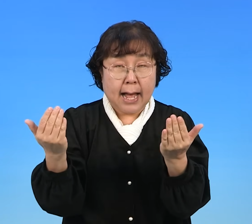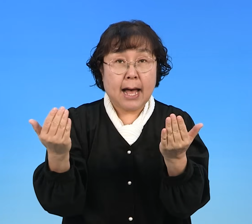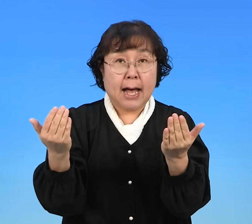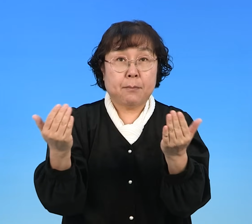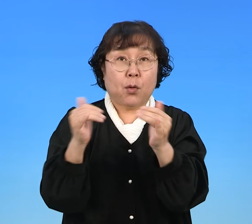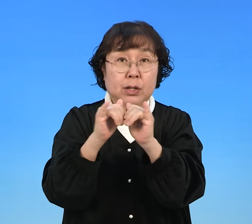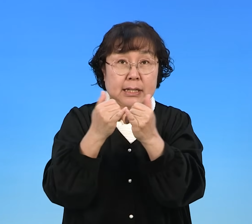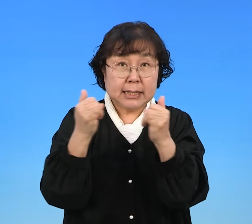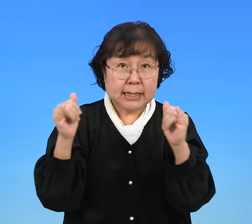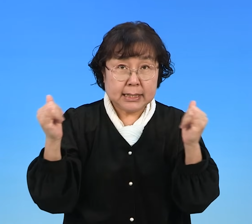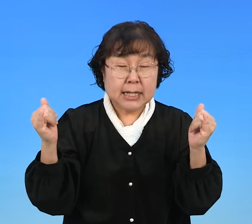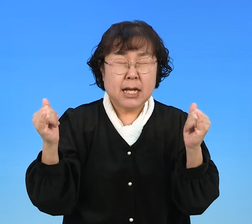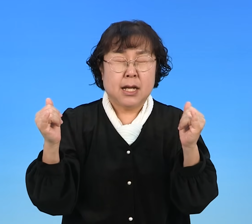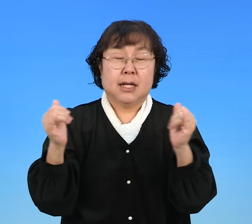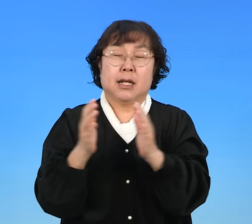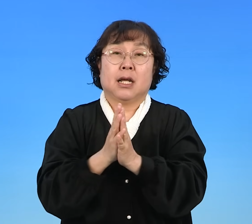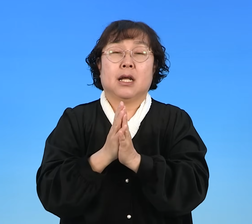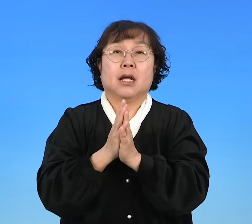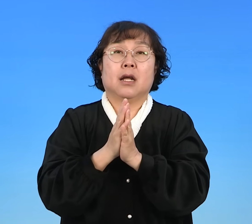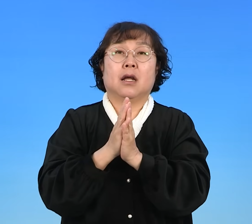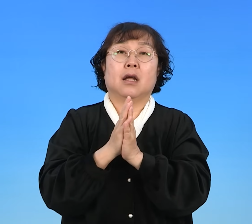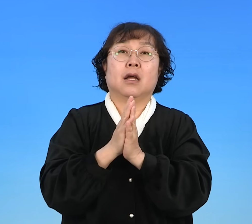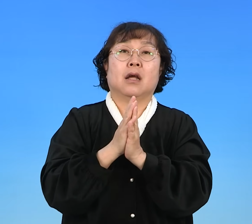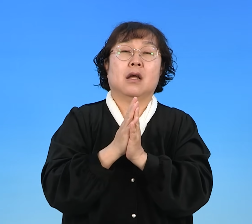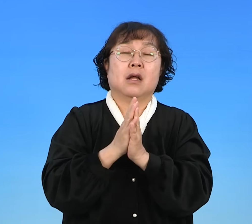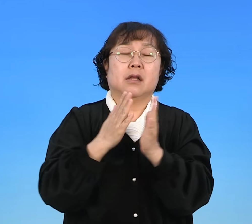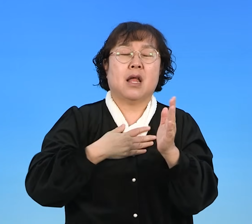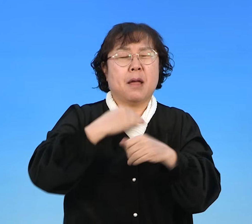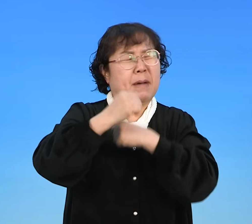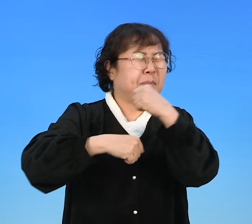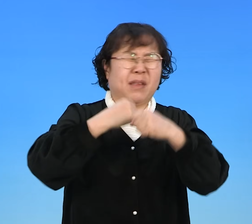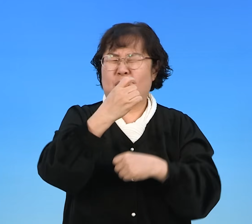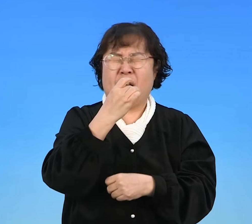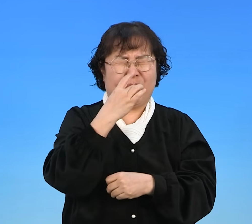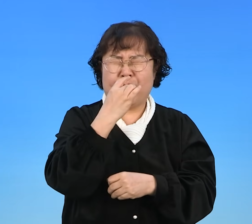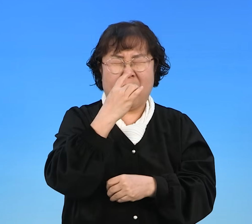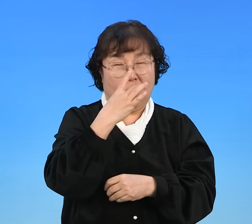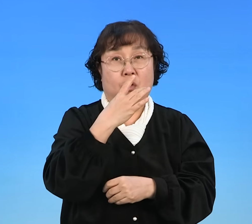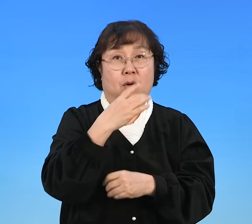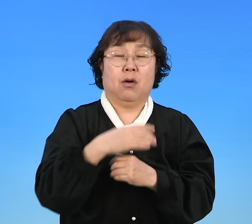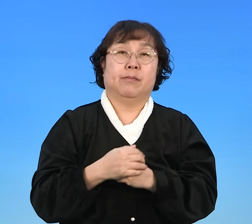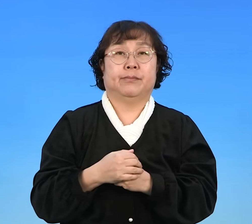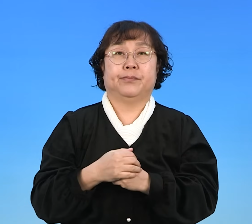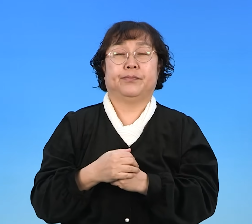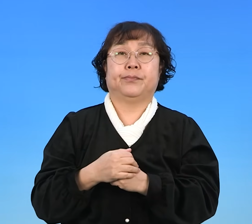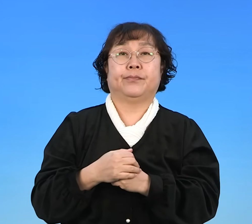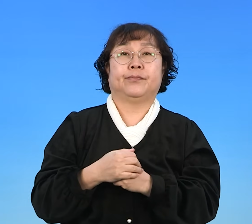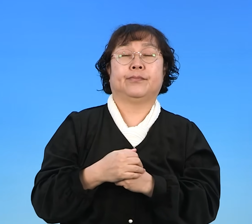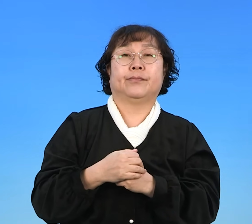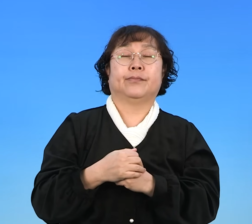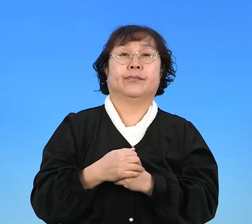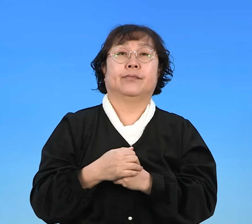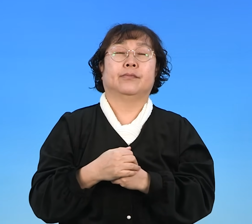되겠소만. 이게 이 시의 전제예요. 뜻대로 안 되는 게 인생이라는 거죠.